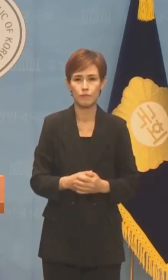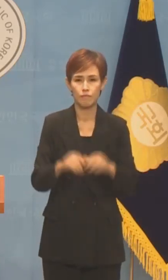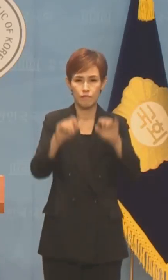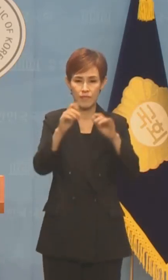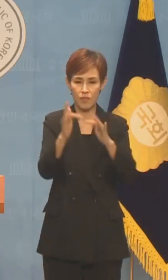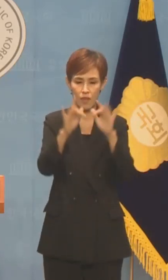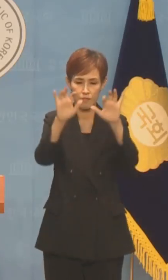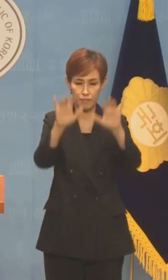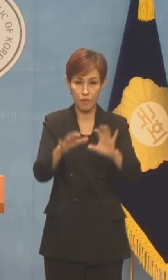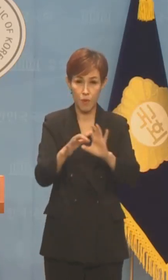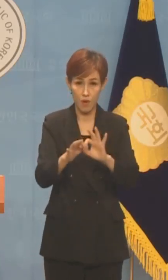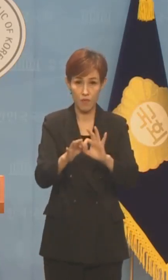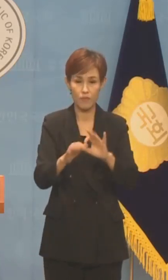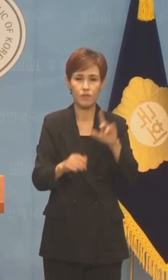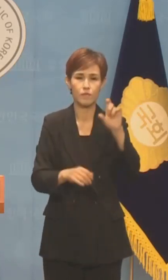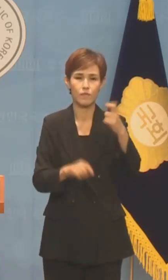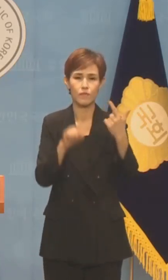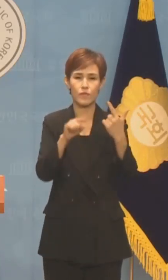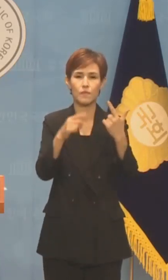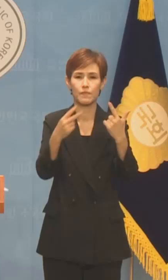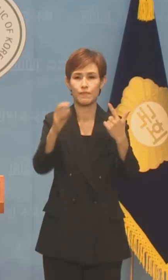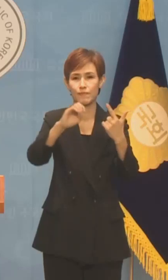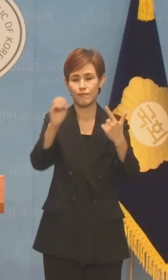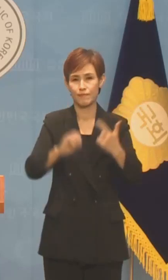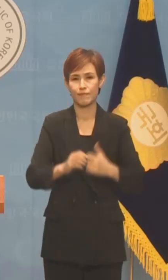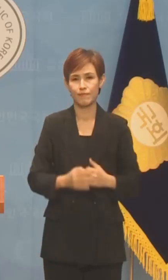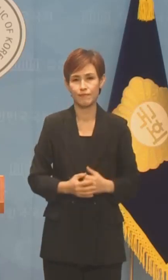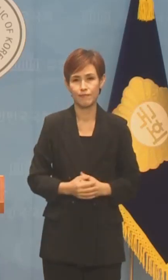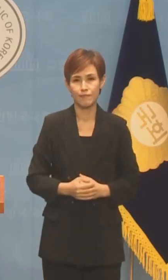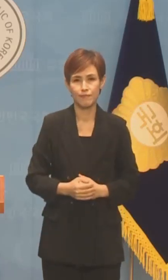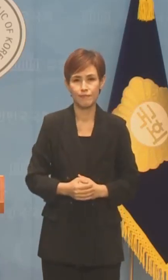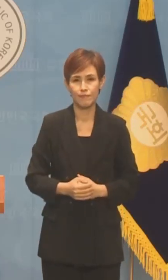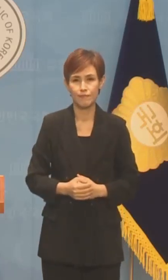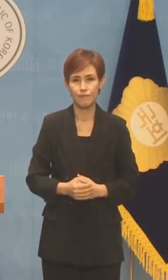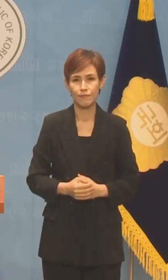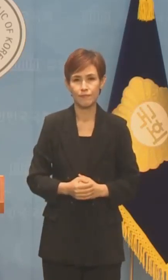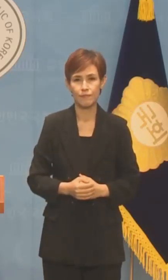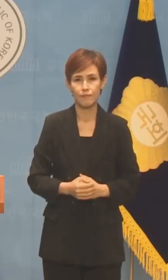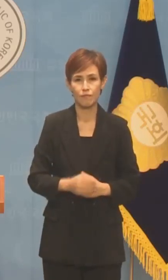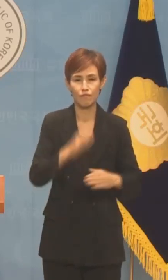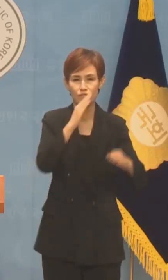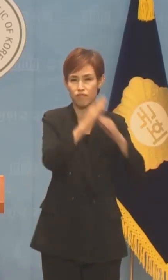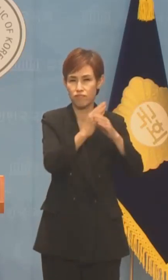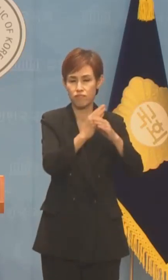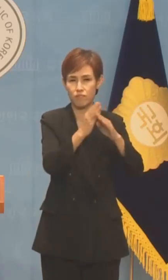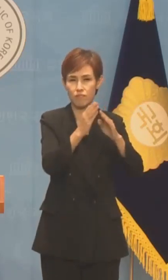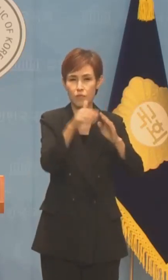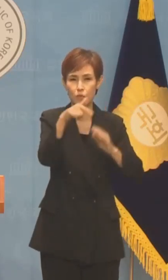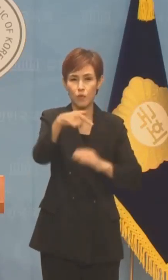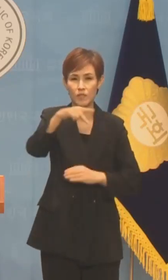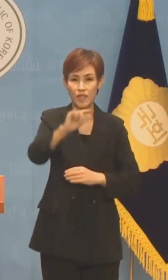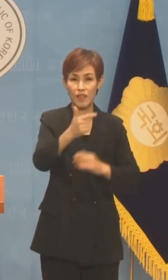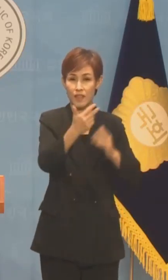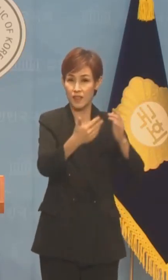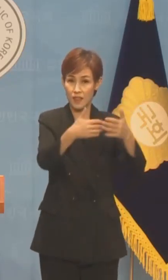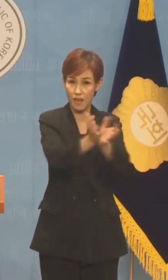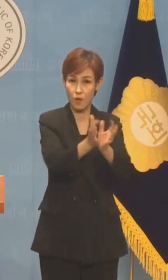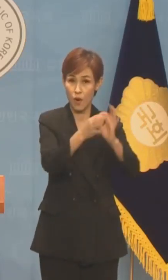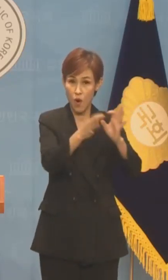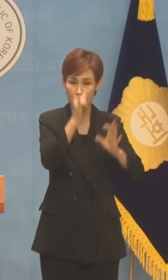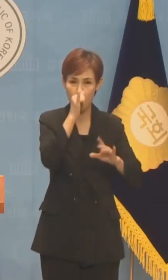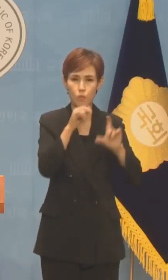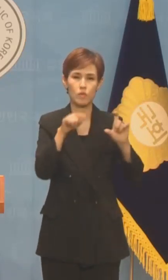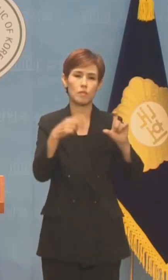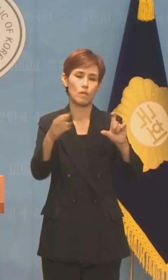관련된 제보는 16.2%를 기록하고 있습니다. 이어서 공산당과 관련된 제보가 15.3%로